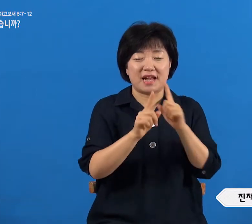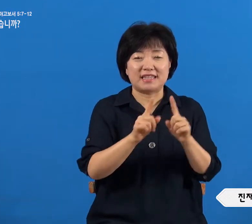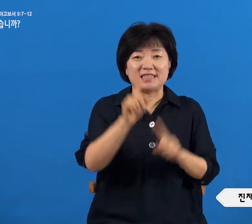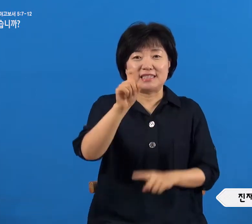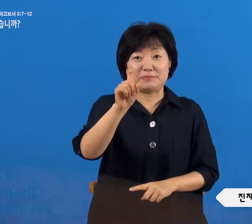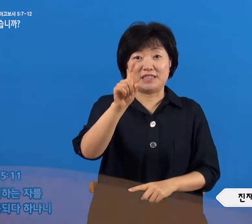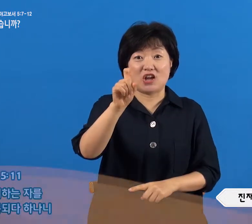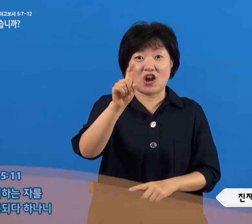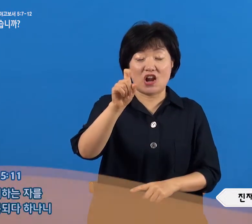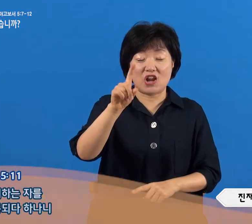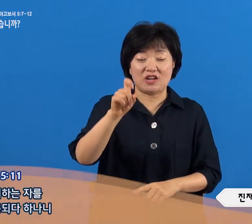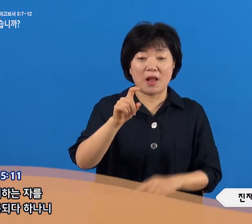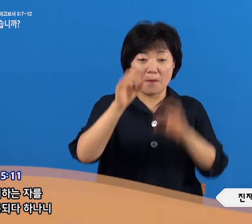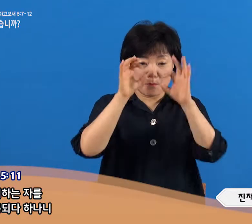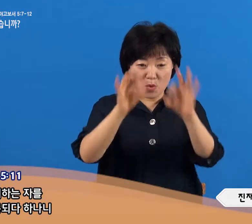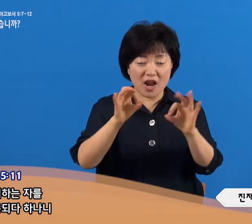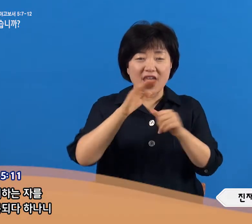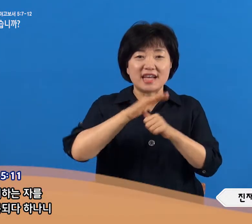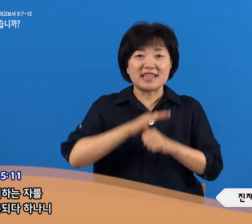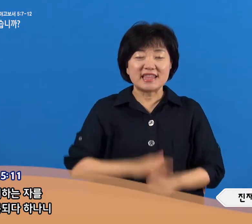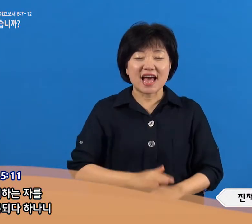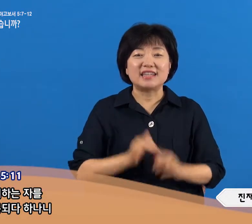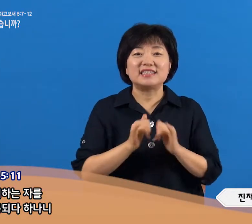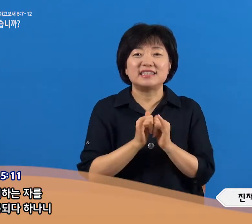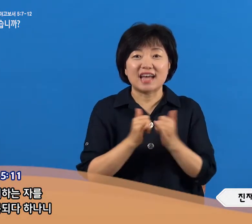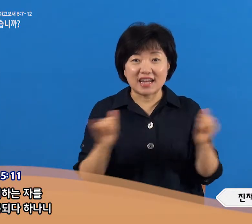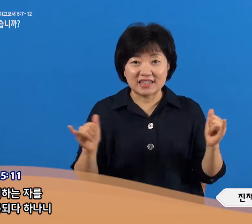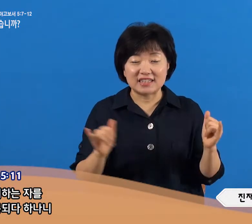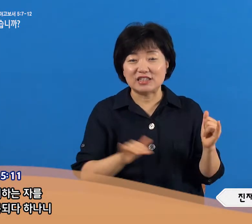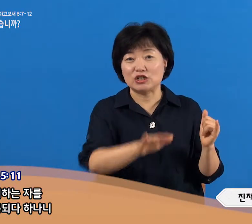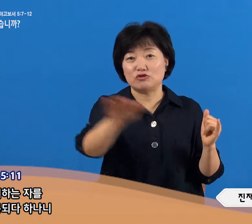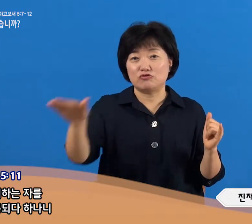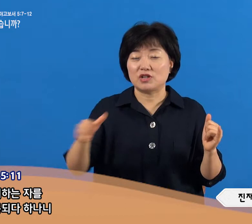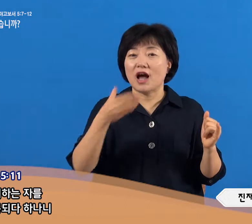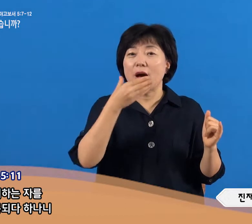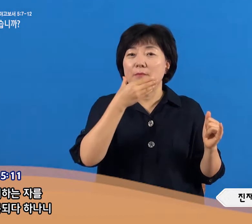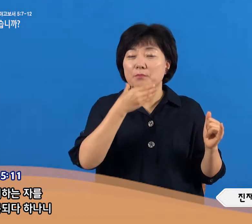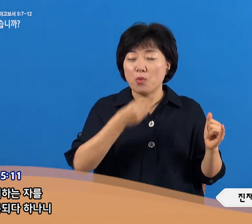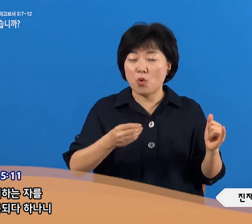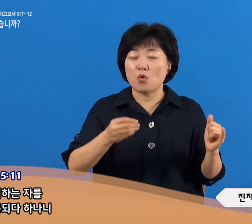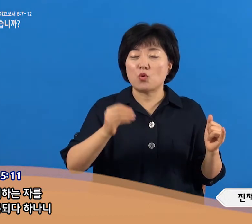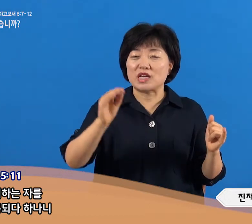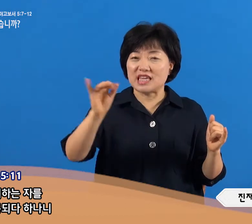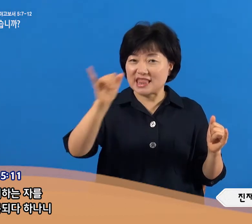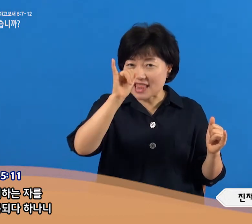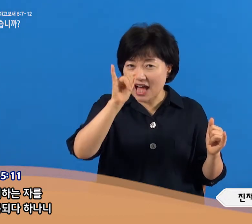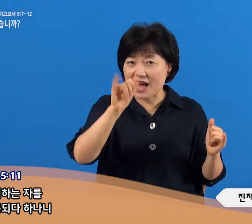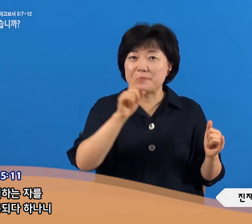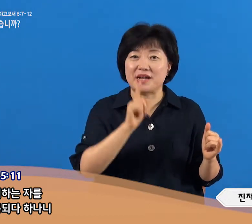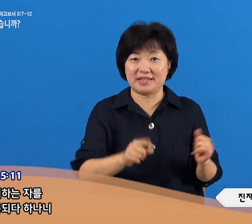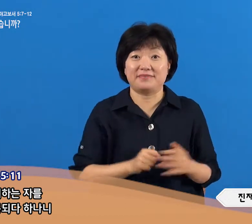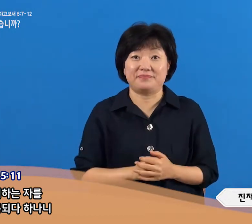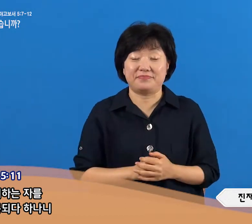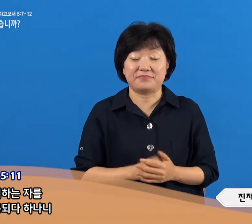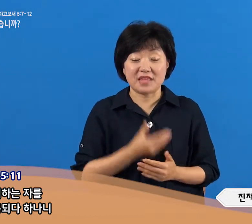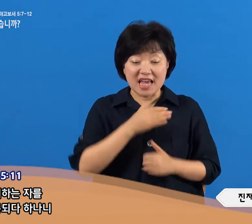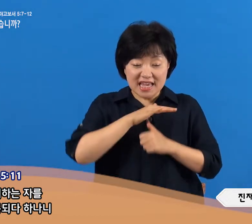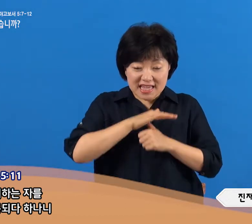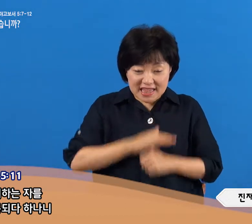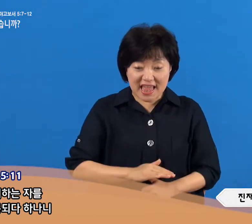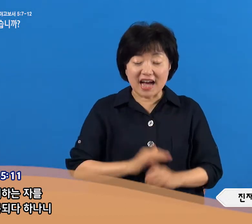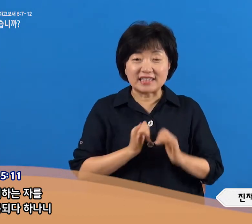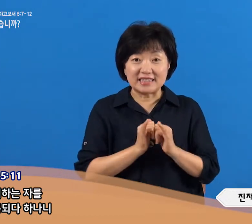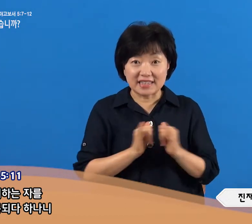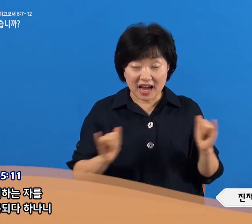11절에 봅니다. 보라, 인내하는 자를 우리가 복되다 하나니. 인내하는